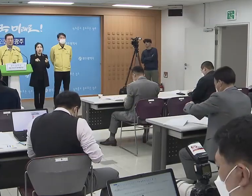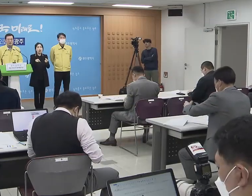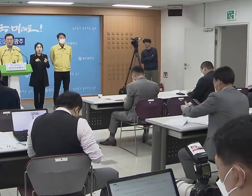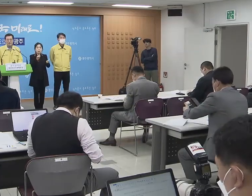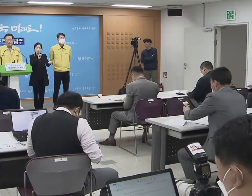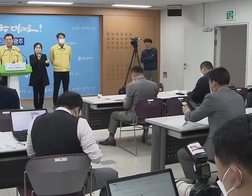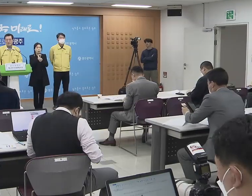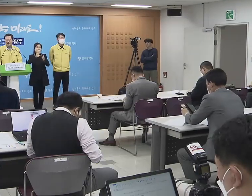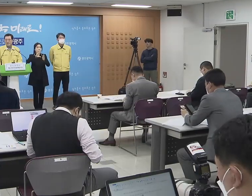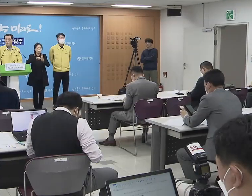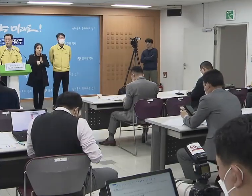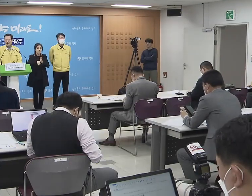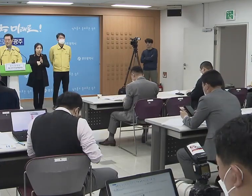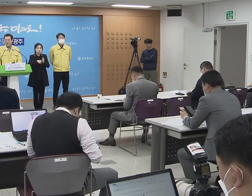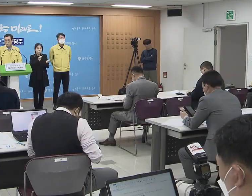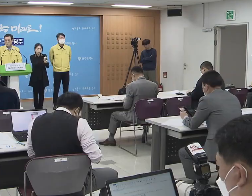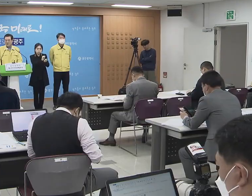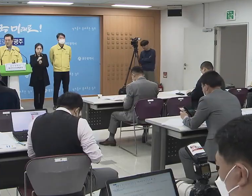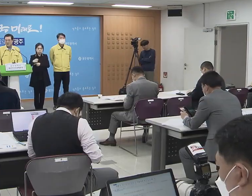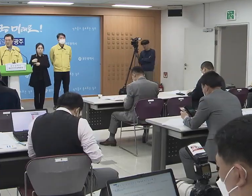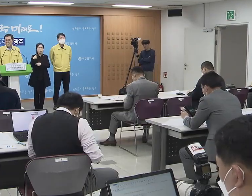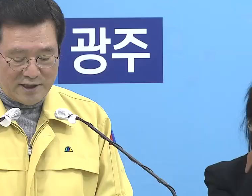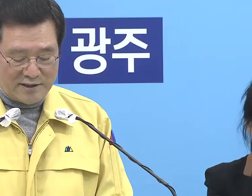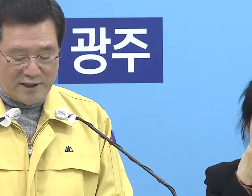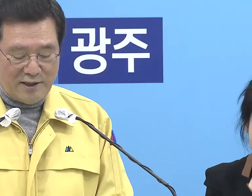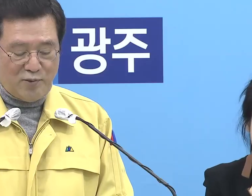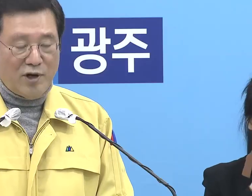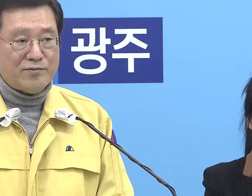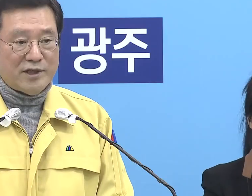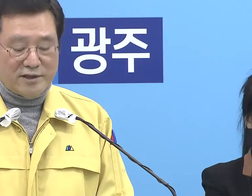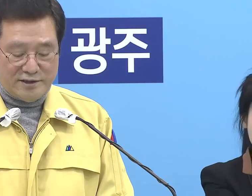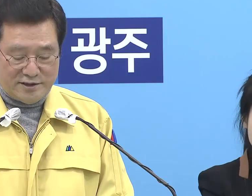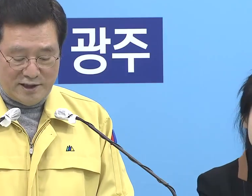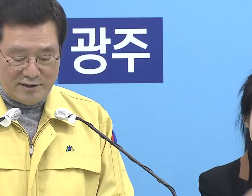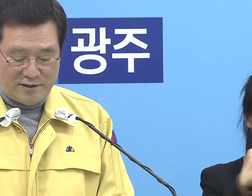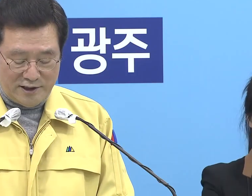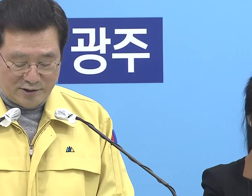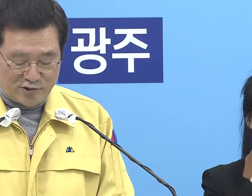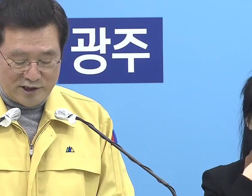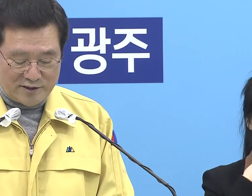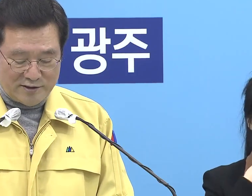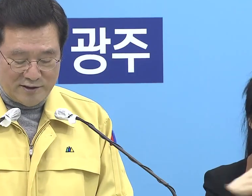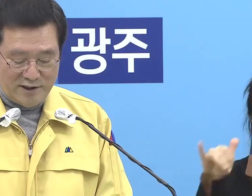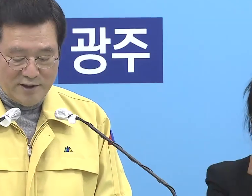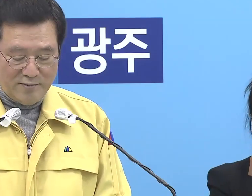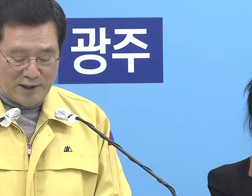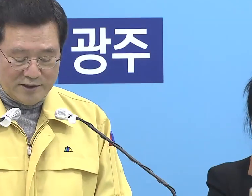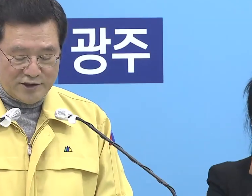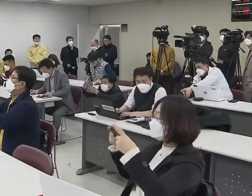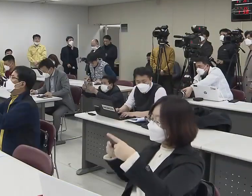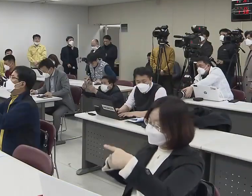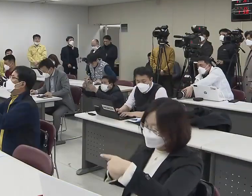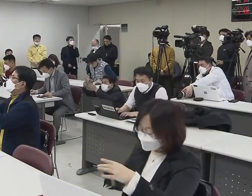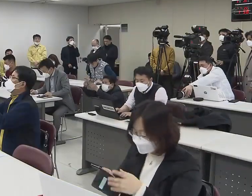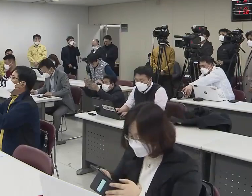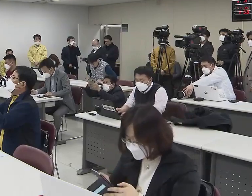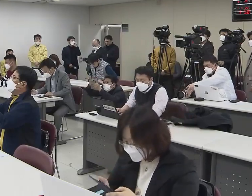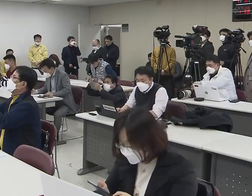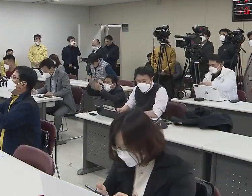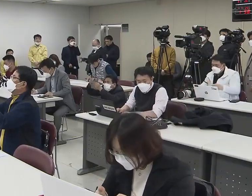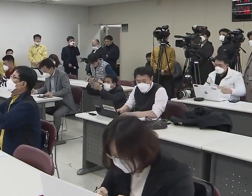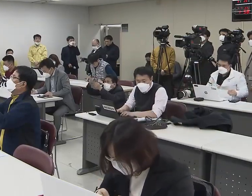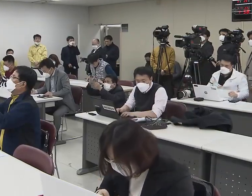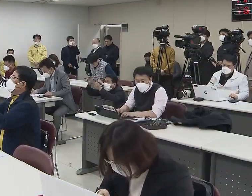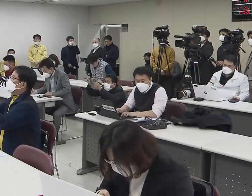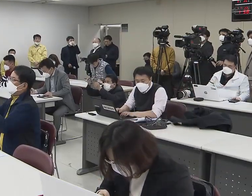지난 23일 긴급 생계비 지원 방안을 내놨던 광주시는 당초 정부의 재난지원금과 별개로 생계비 지원을